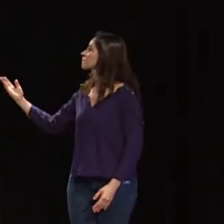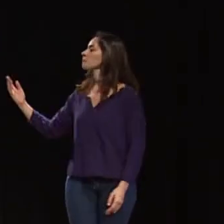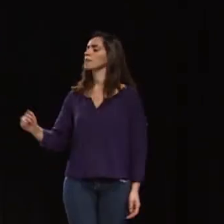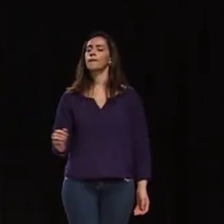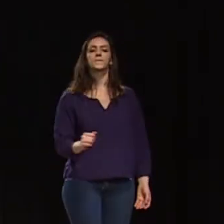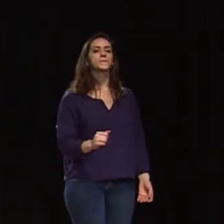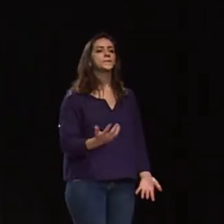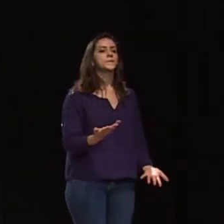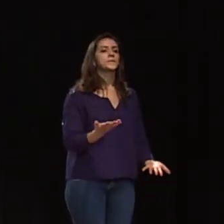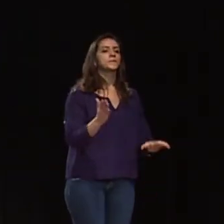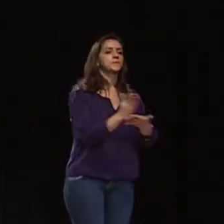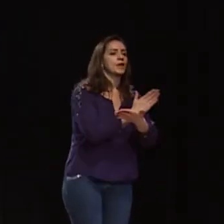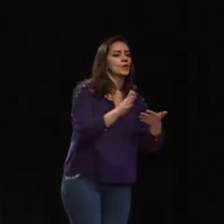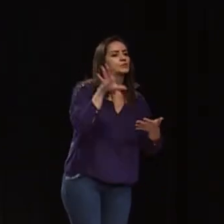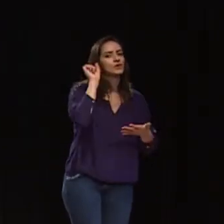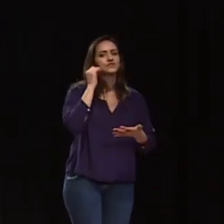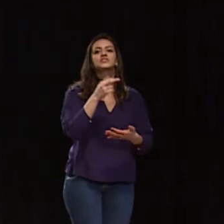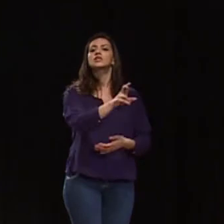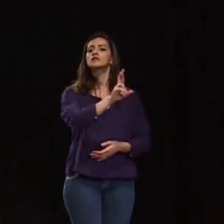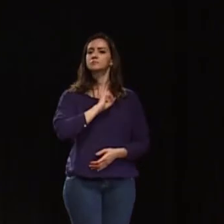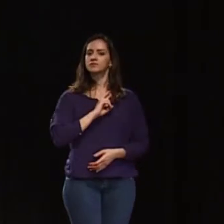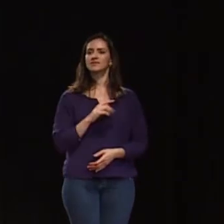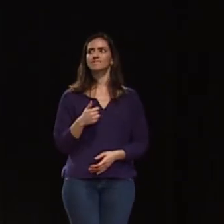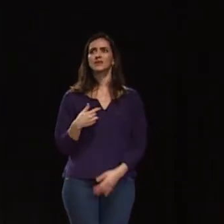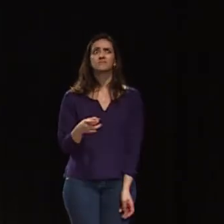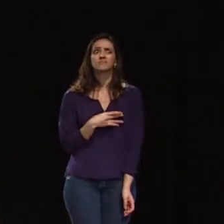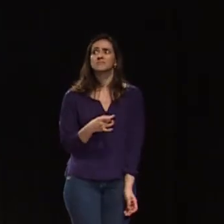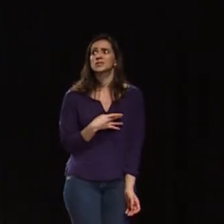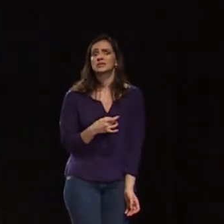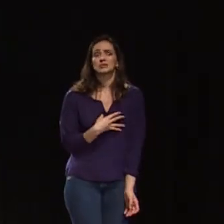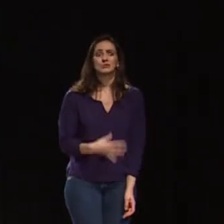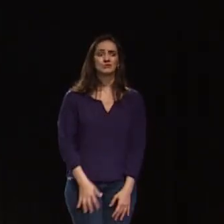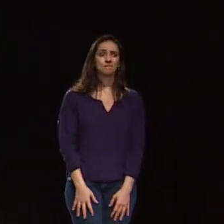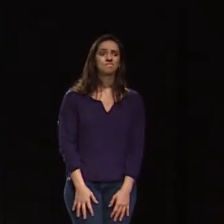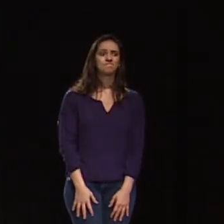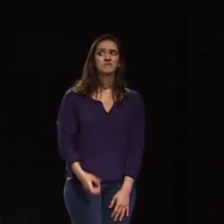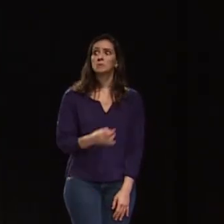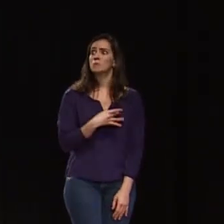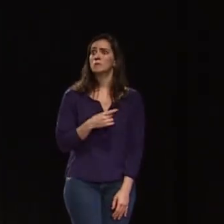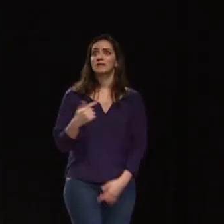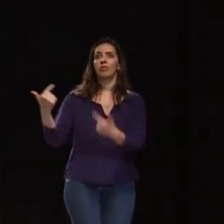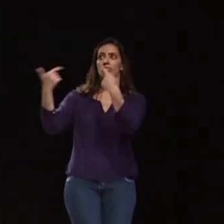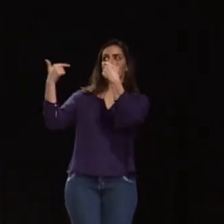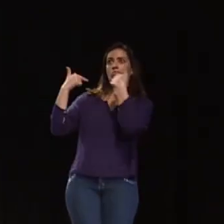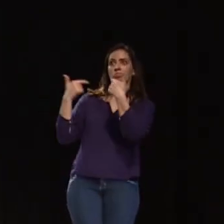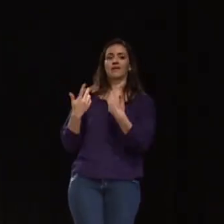de respostas. E alguns ouvintes me responderam que têm medo. Ah, eu tenho medo de